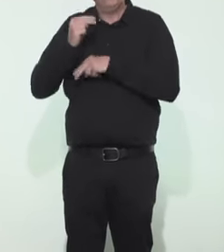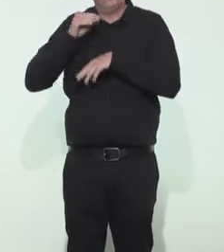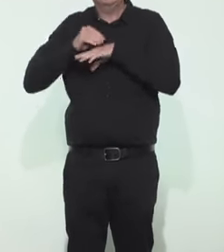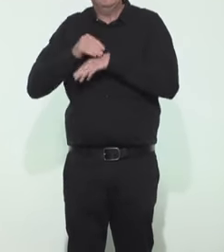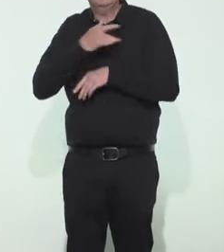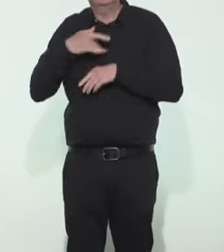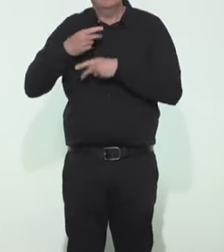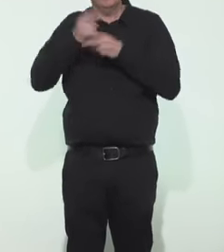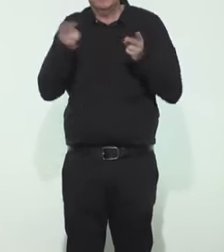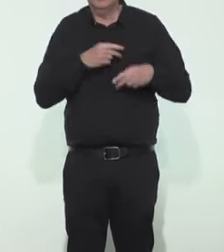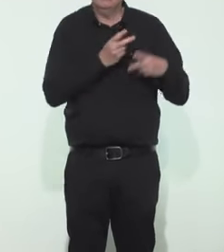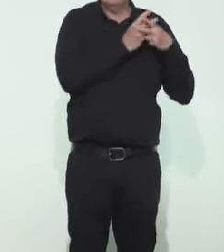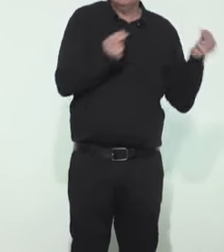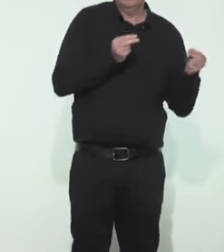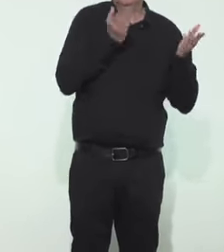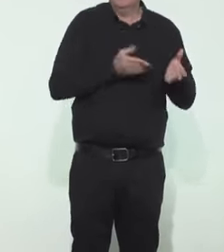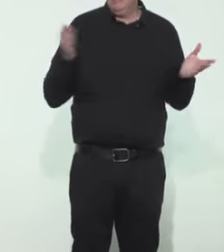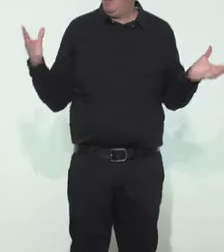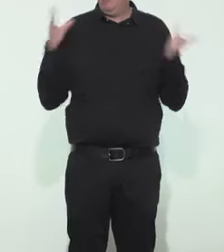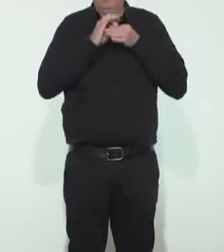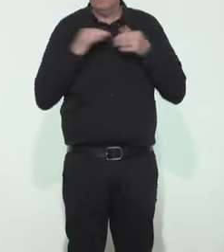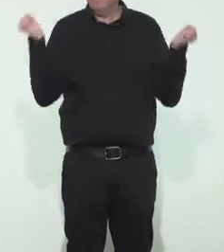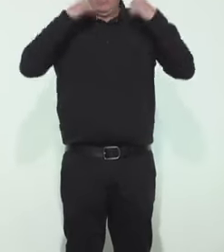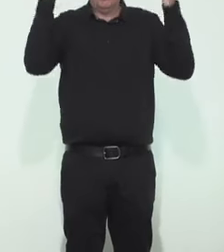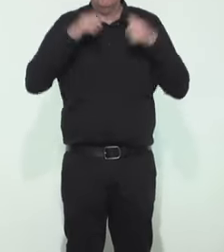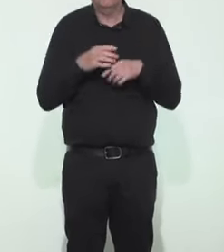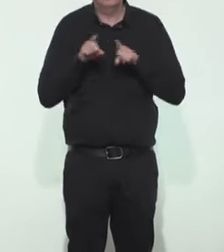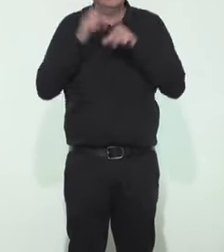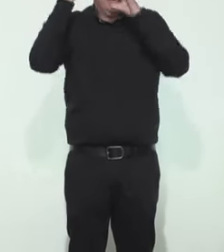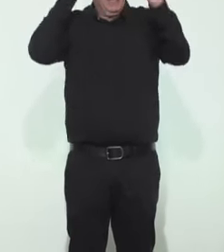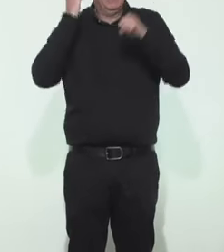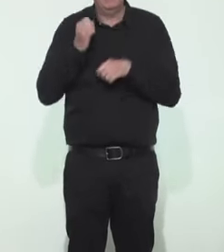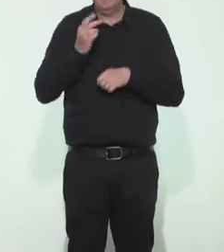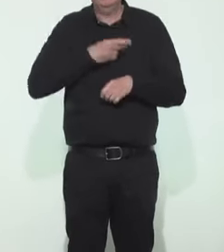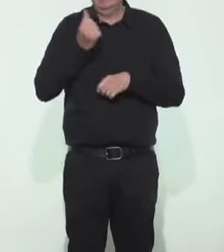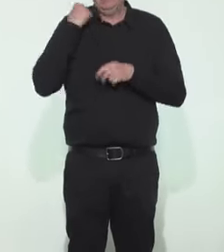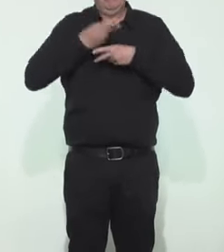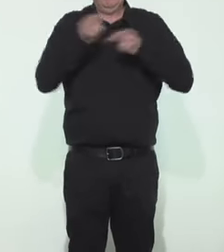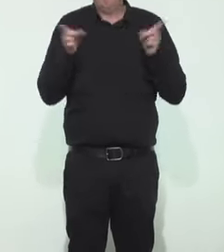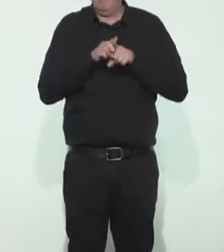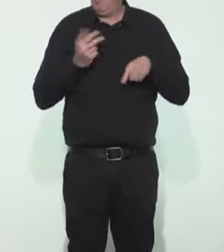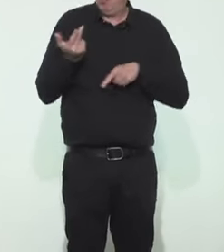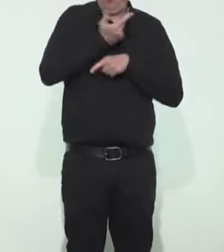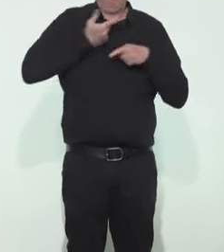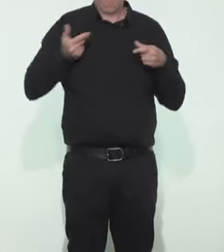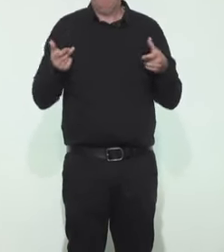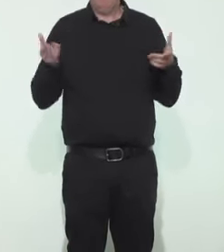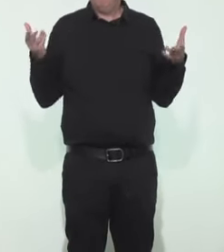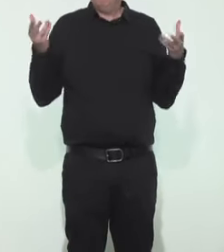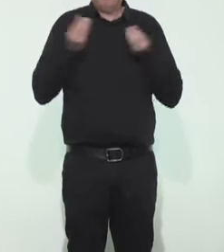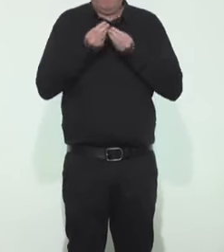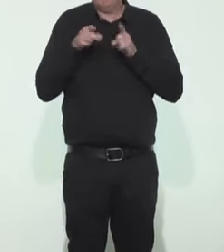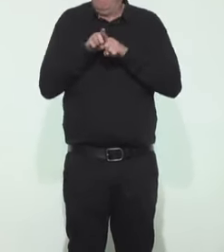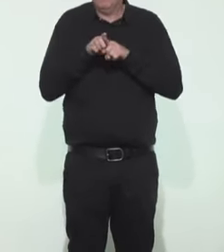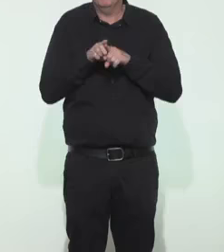d'hygiène hospitalière et c'est d'ailleurs ce que dit hier l'académie de médecine nous avons commandé vous le savez de des quantités de masques